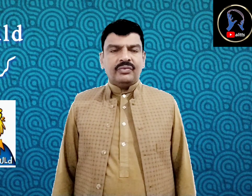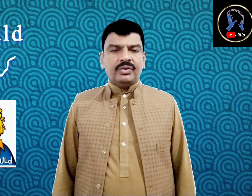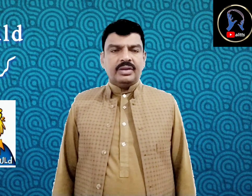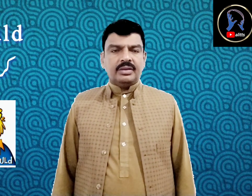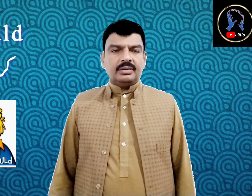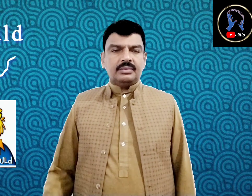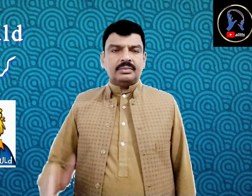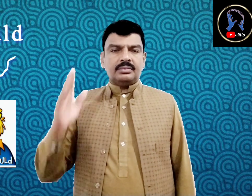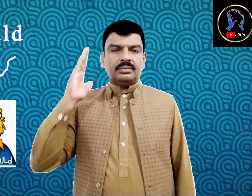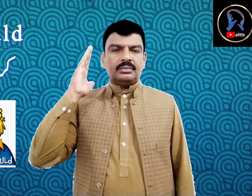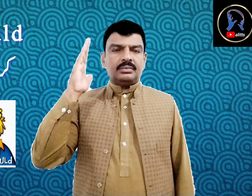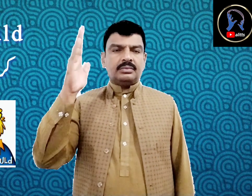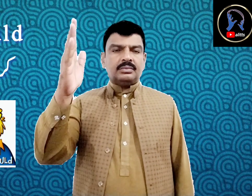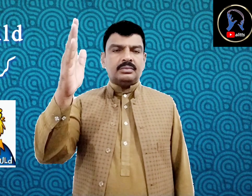वुड।